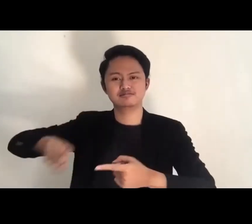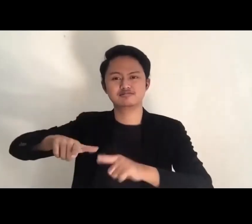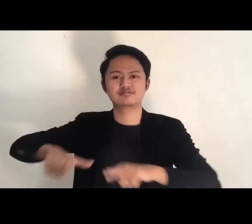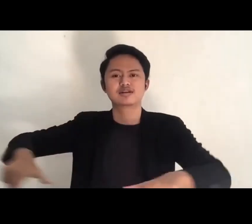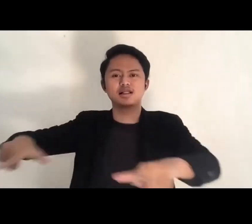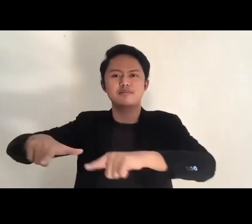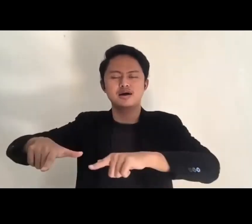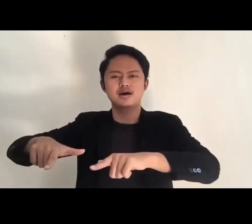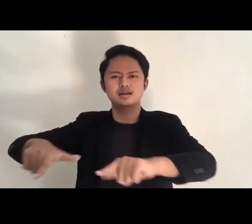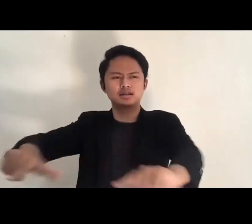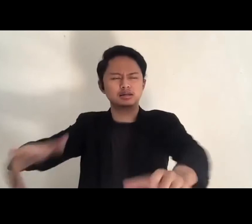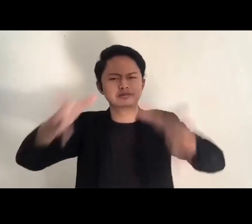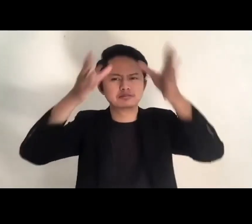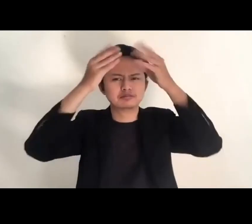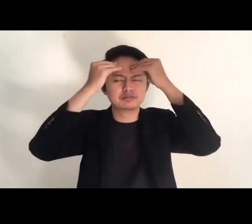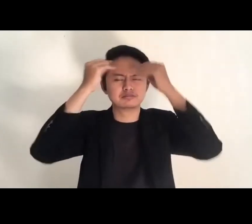kuat memahami bagaimana